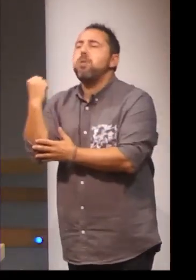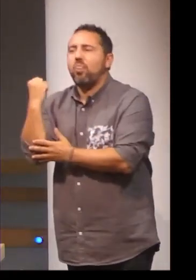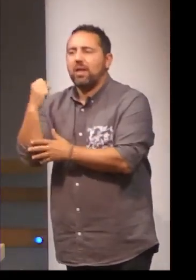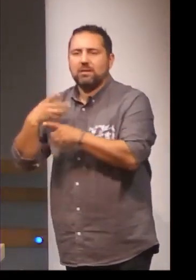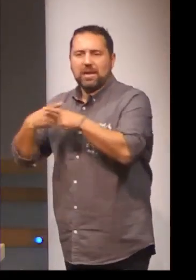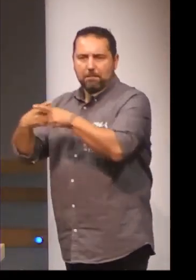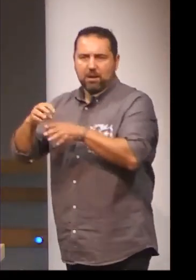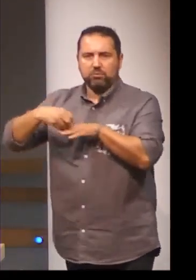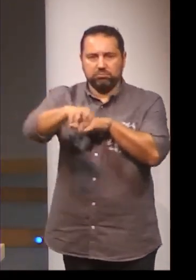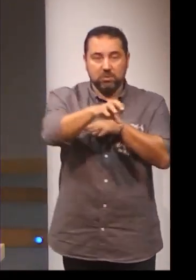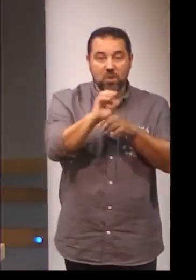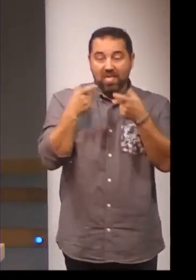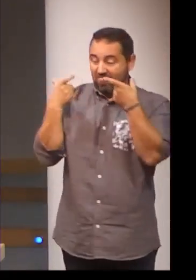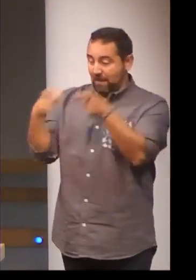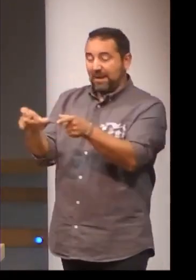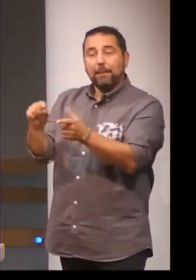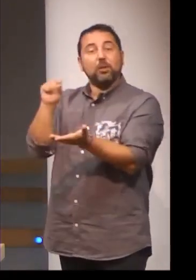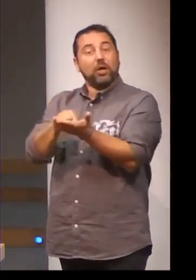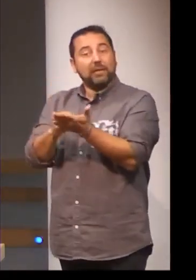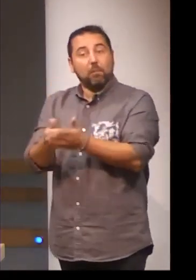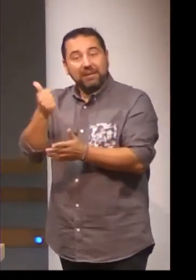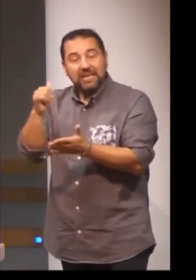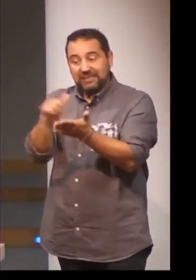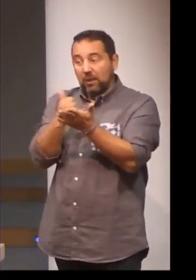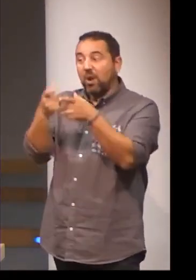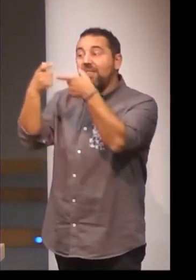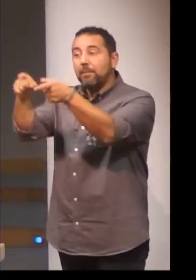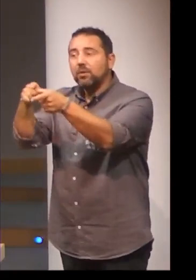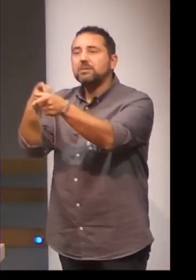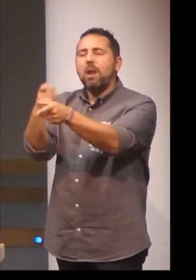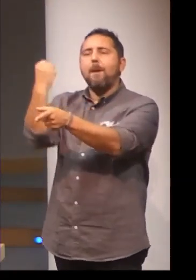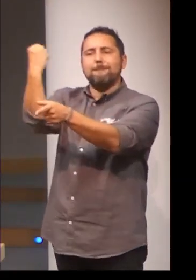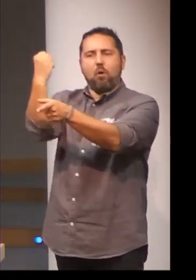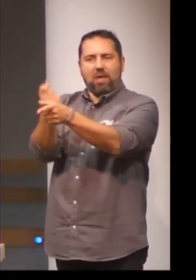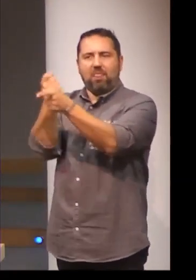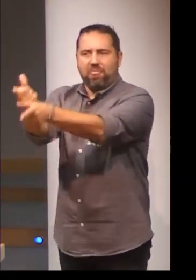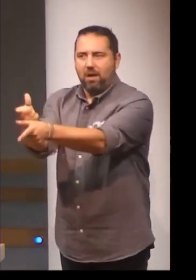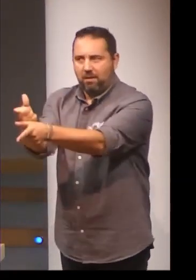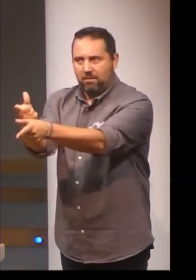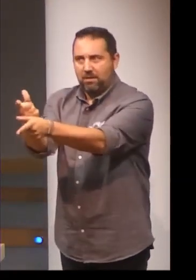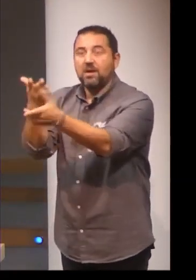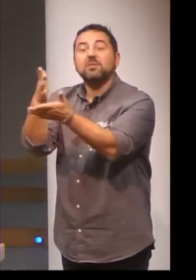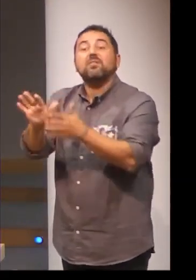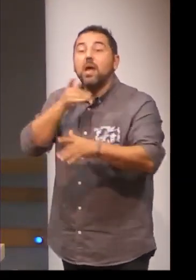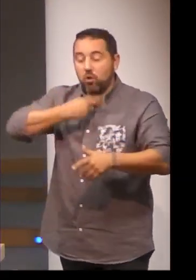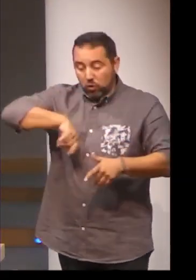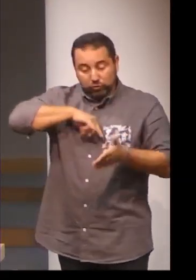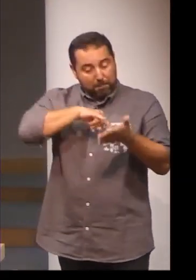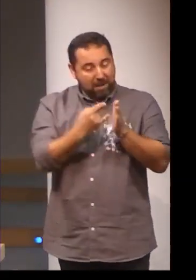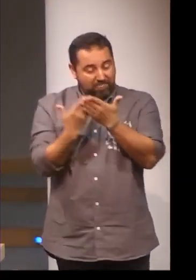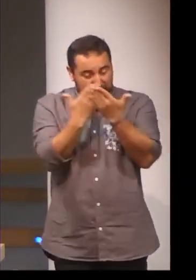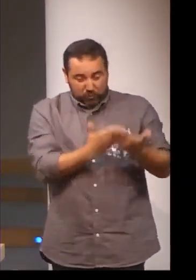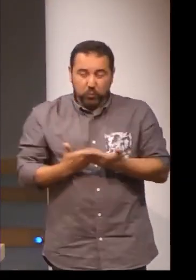A más créditos en un departamento, más asignaturas en un departamento, más poder. Y, por tanto, en lo que nos movemos al diseñar un plan de estudios,